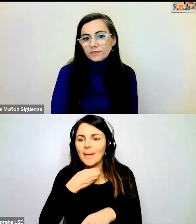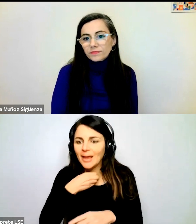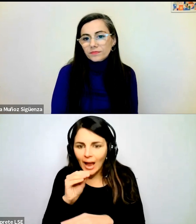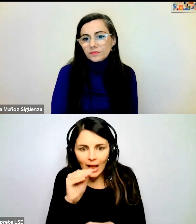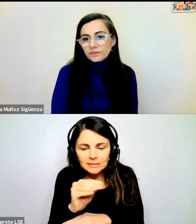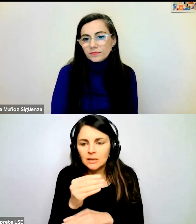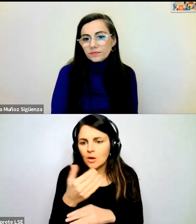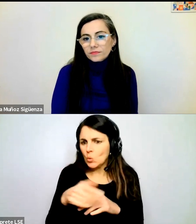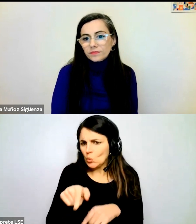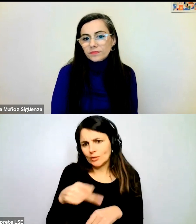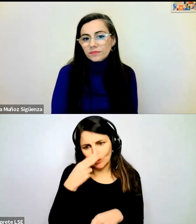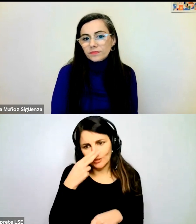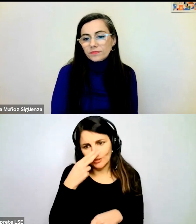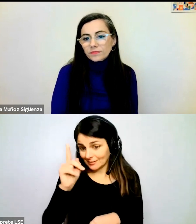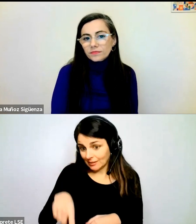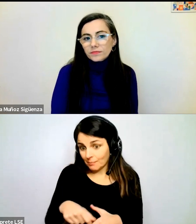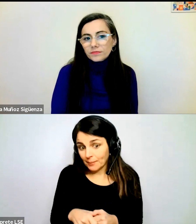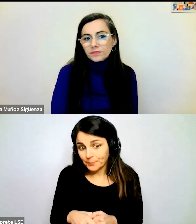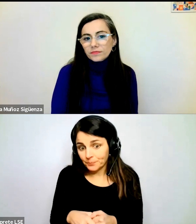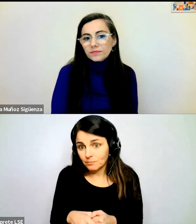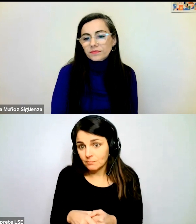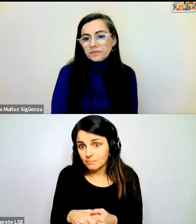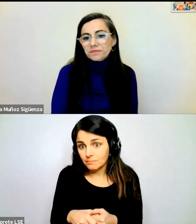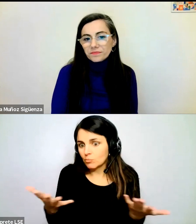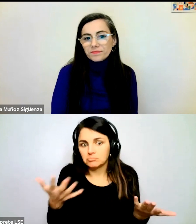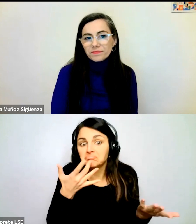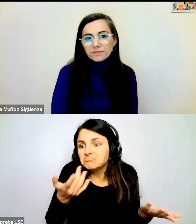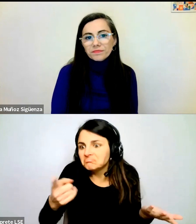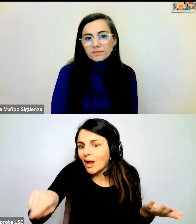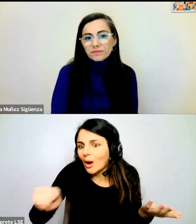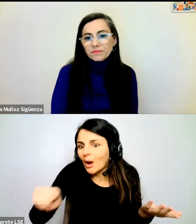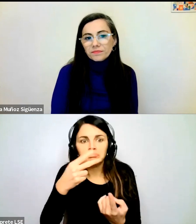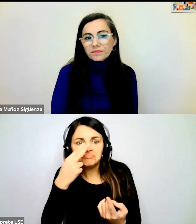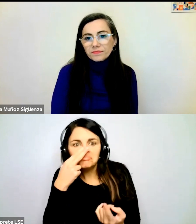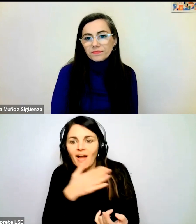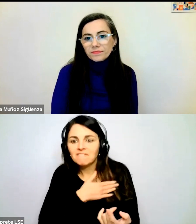personas sordas que están interesadas en hacer algún ciclo de formación.